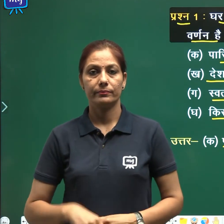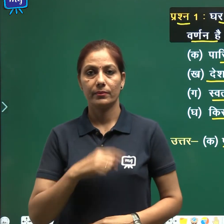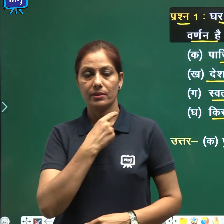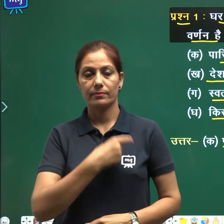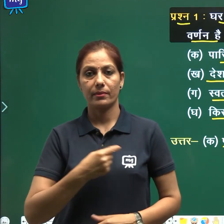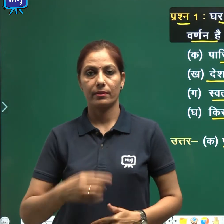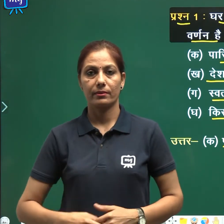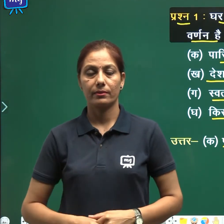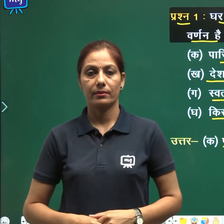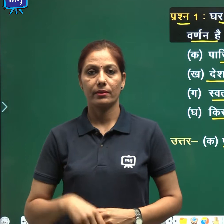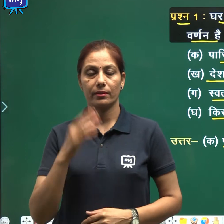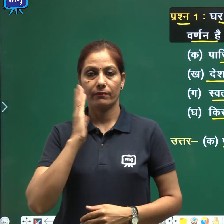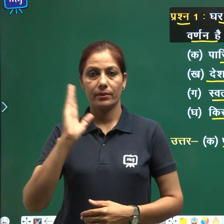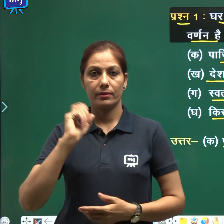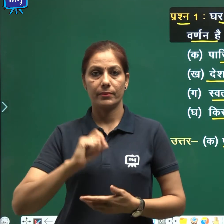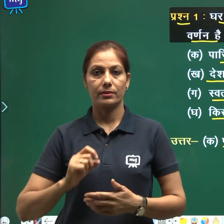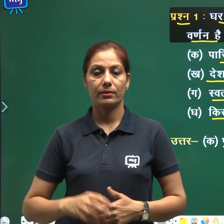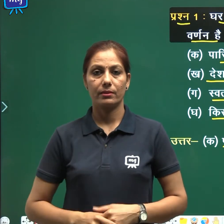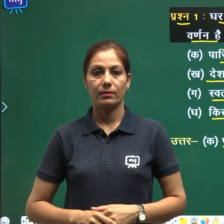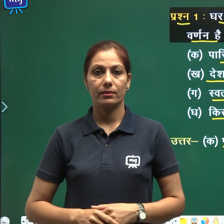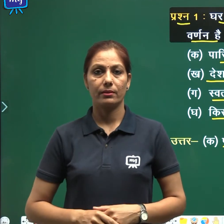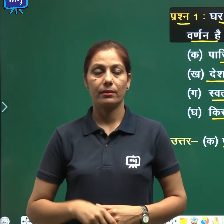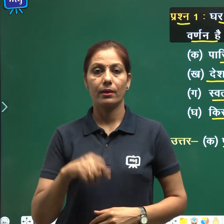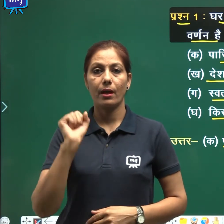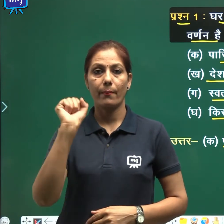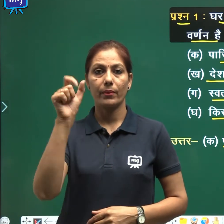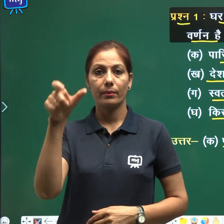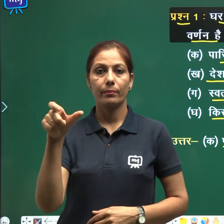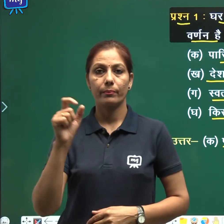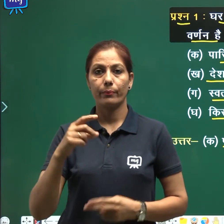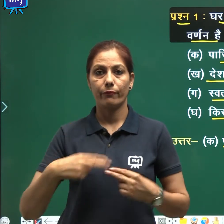इसमें कवि ने अपने परिवार के